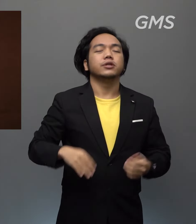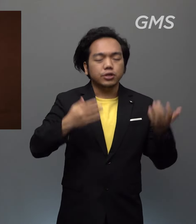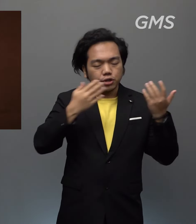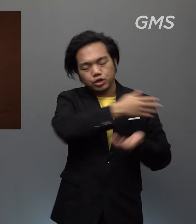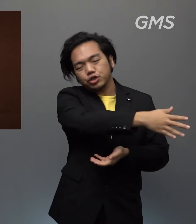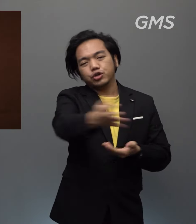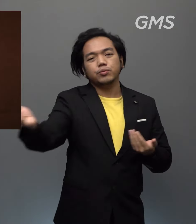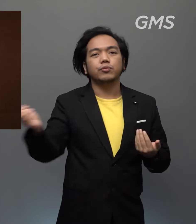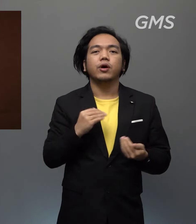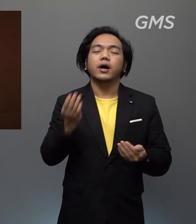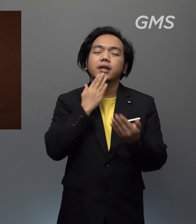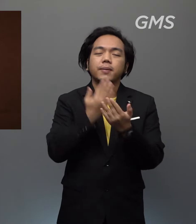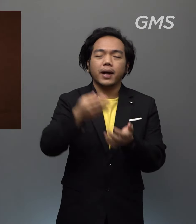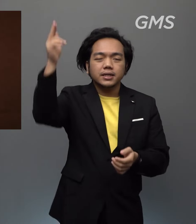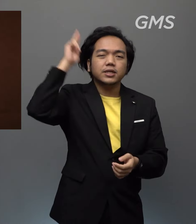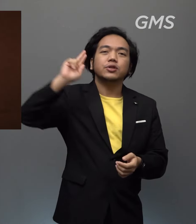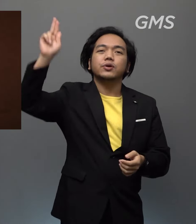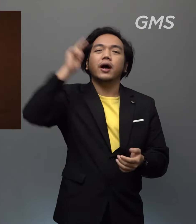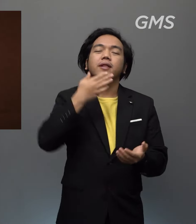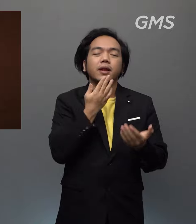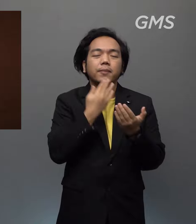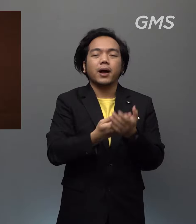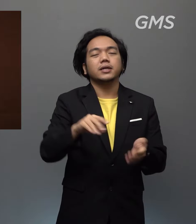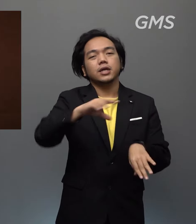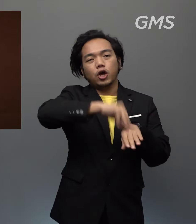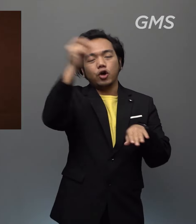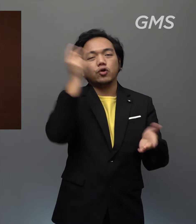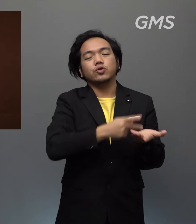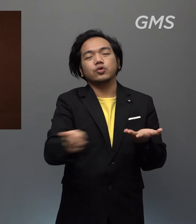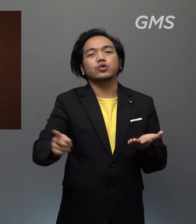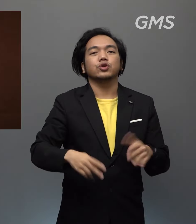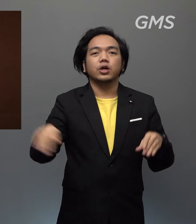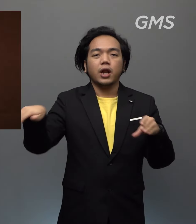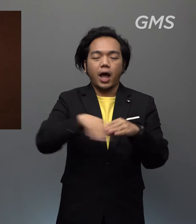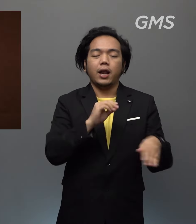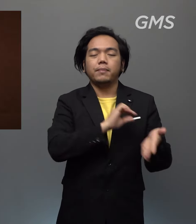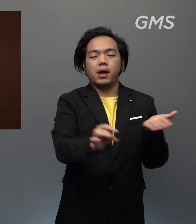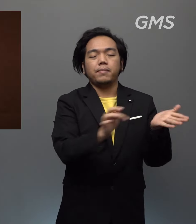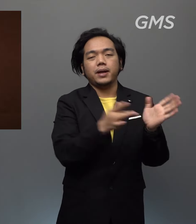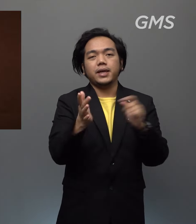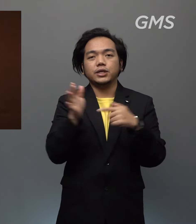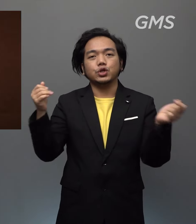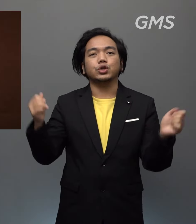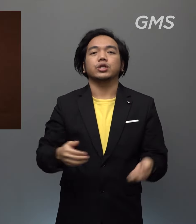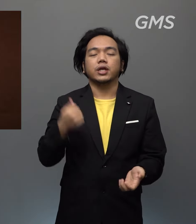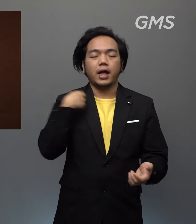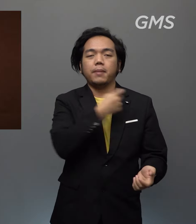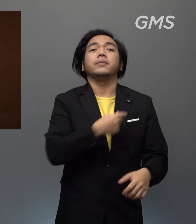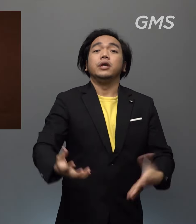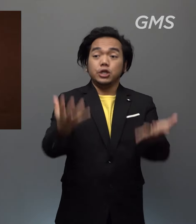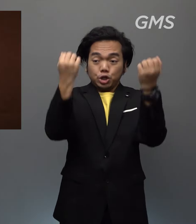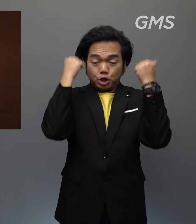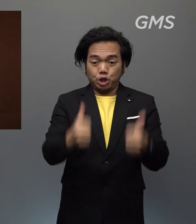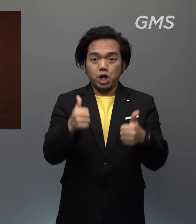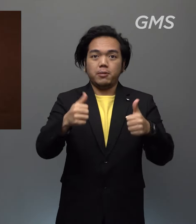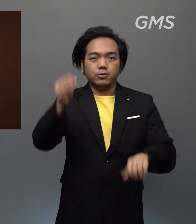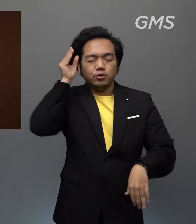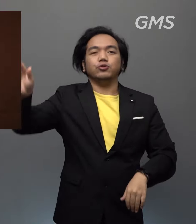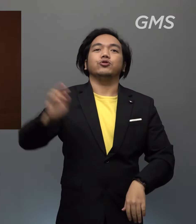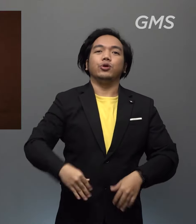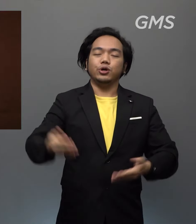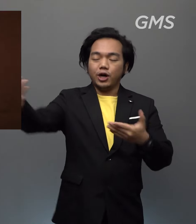Bapa, terima kasih Tuhan Yesus, terima kasih Roh Kudus. Di dalam nama Tuhan Yesus, kami siap menerima firman-Mu.